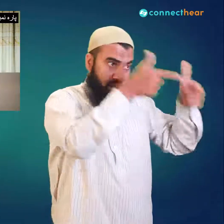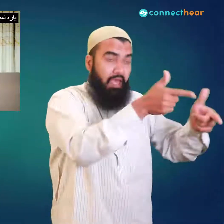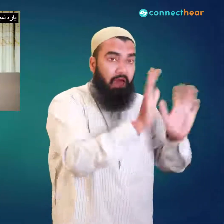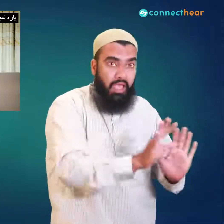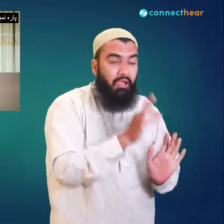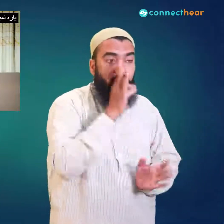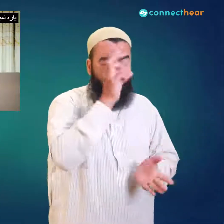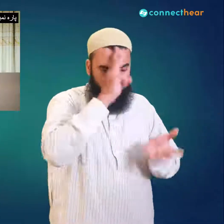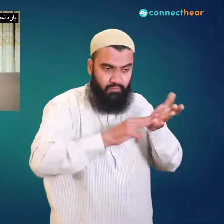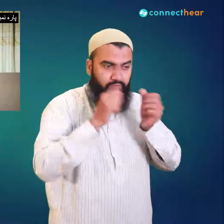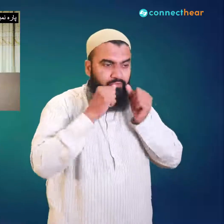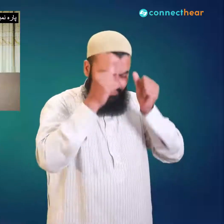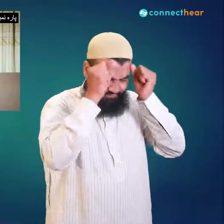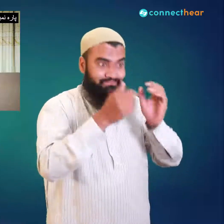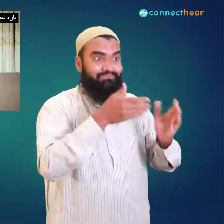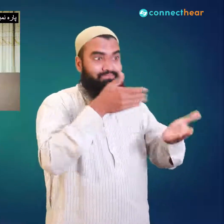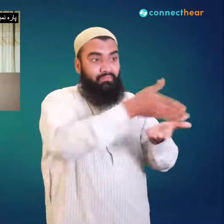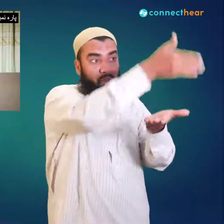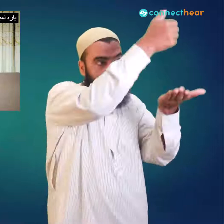مسجد رکھا۔